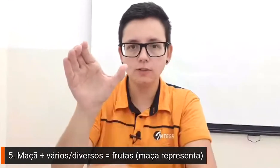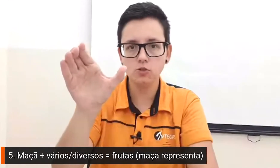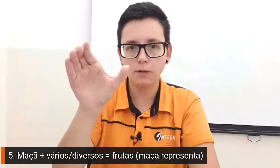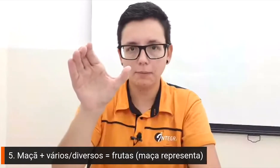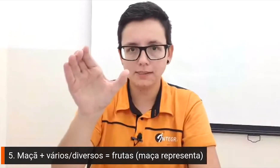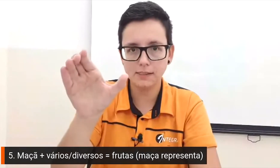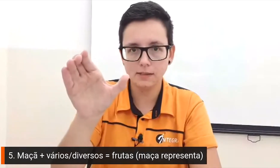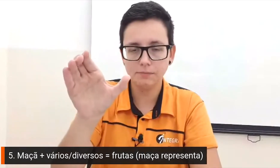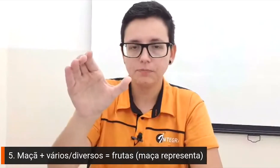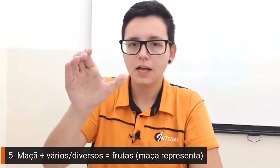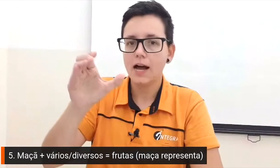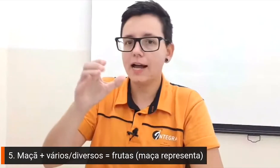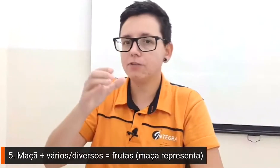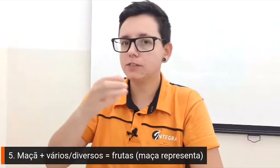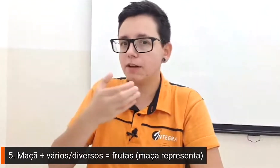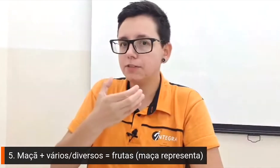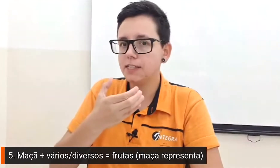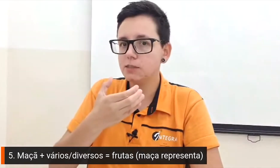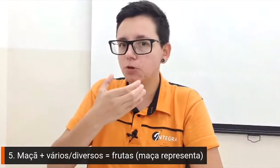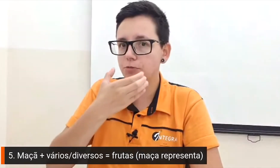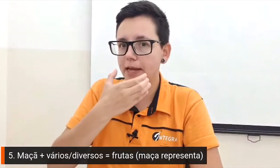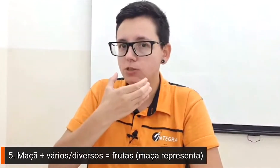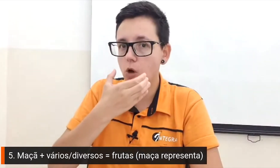uma maçã, aí você vai fazer esse movimento, ó.